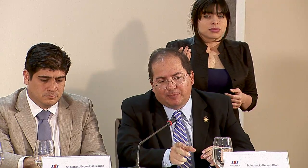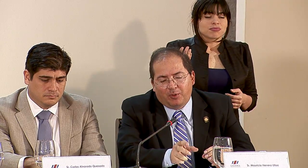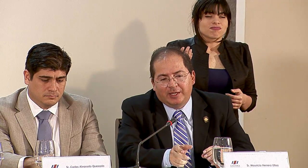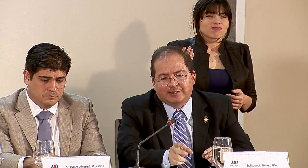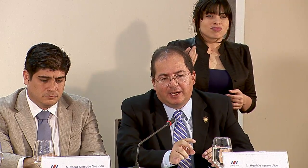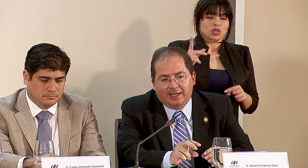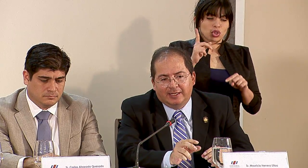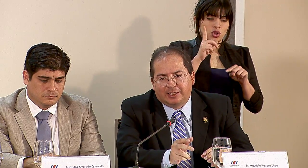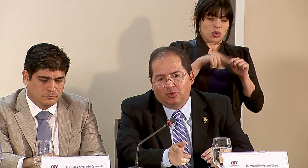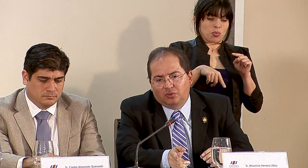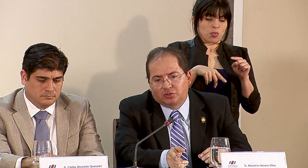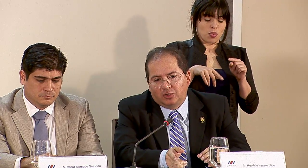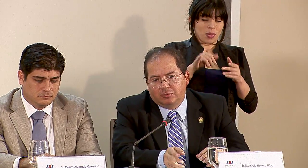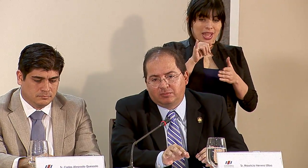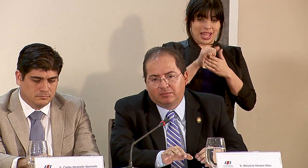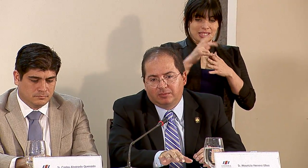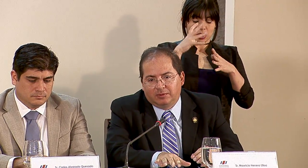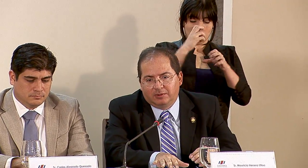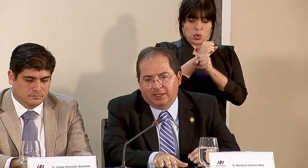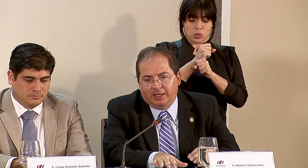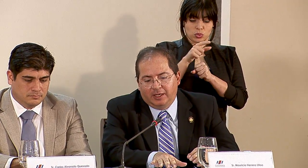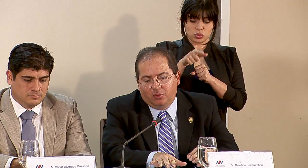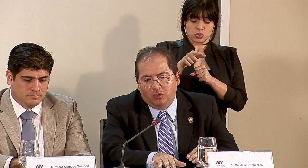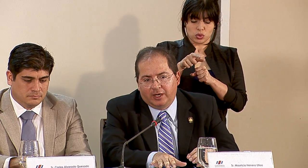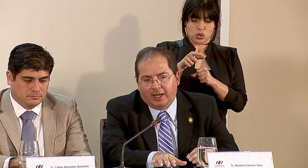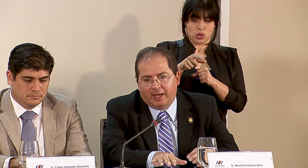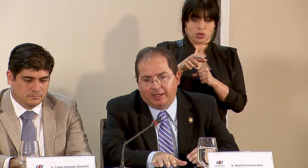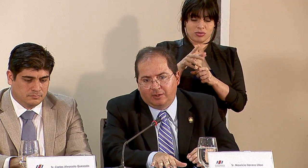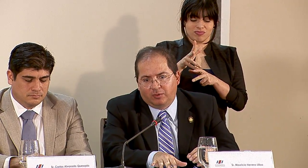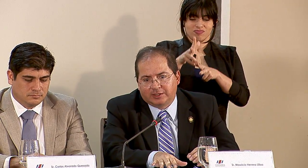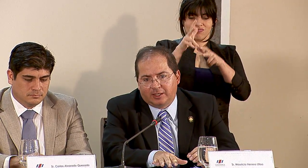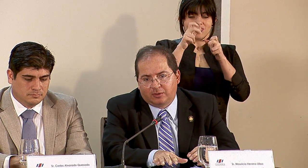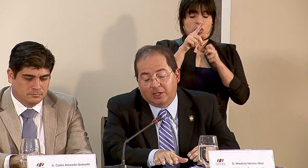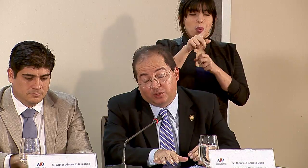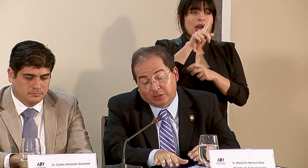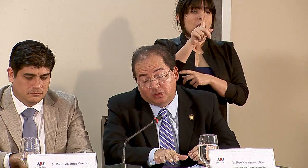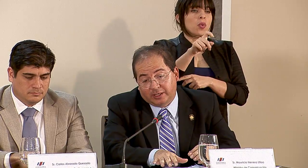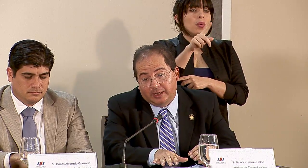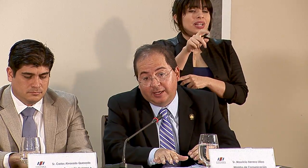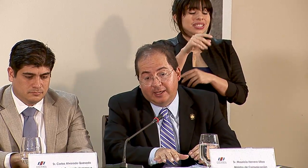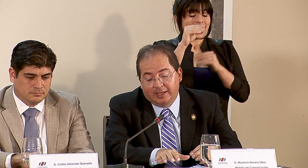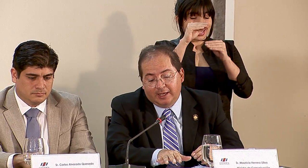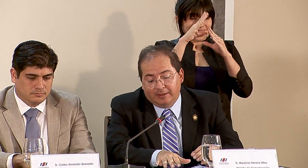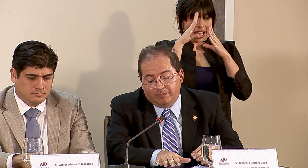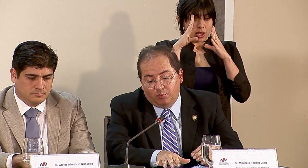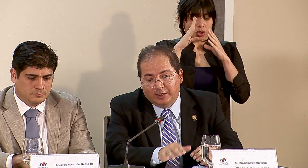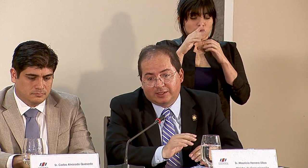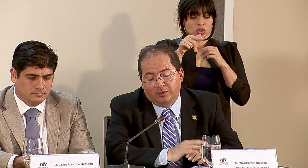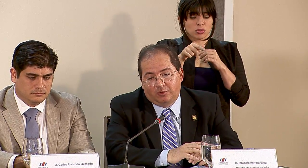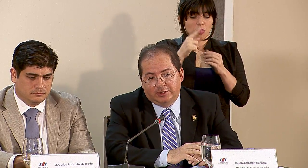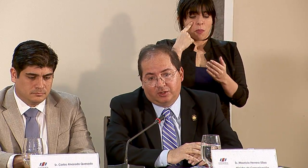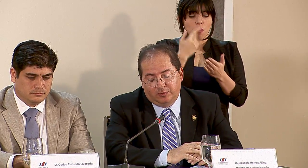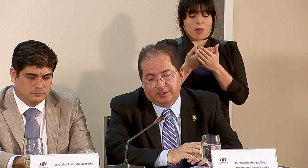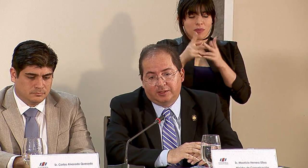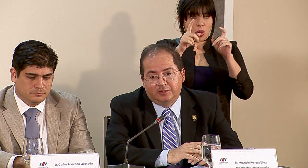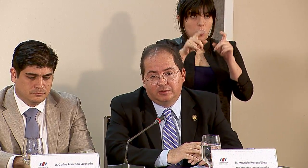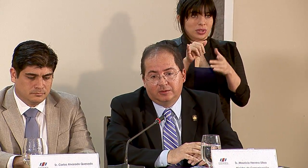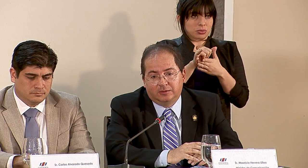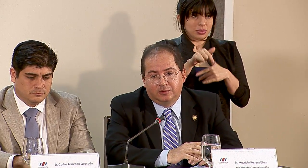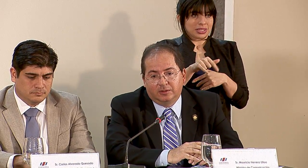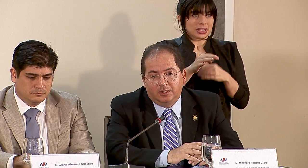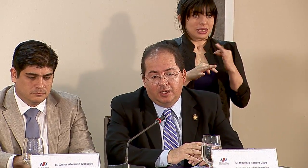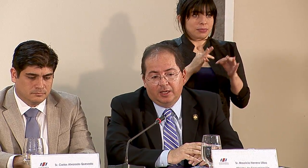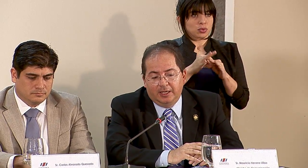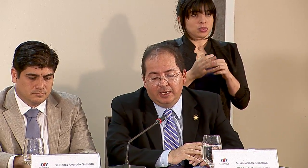no se puede extraer esa conclusión de una encuesta de los datos que muestra una encuesta como esta.